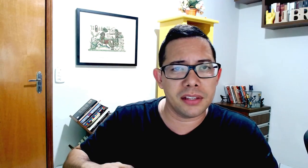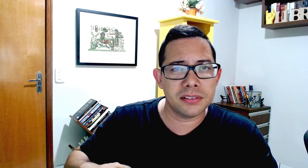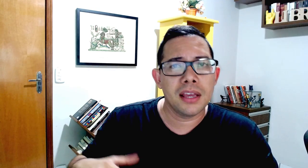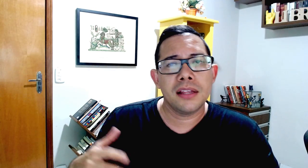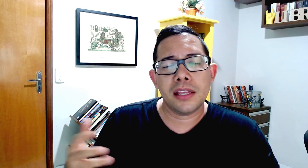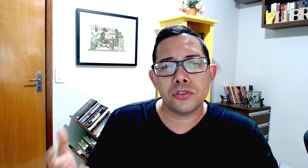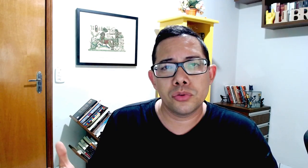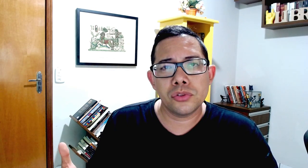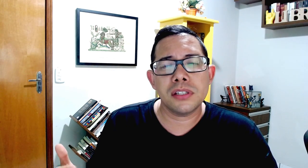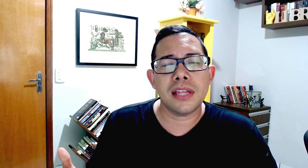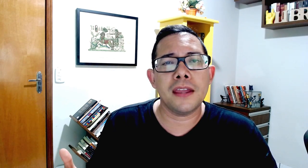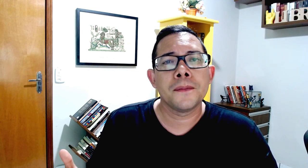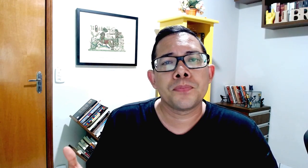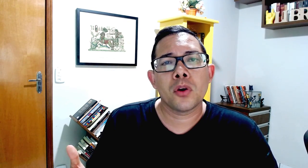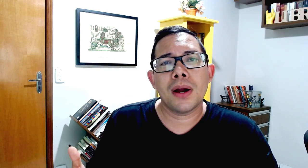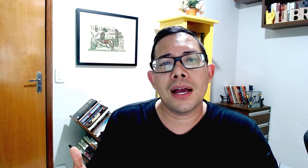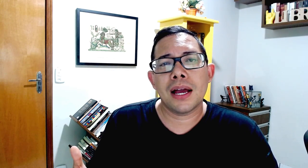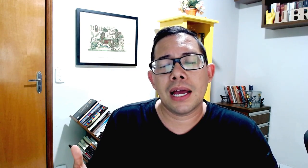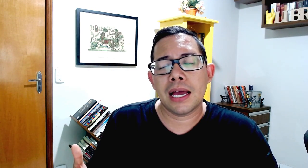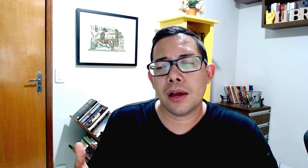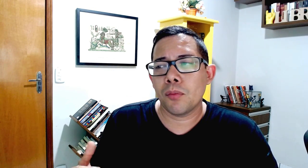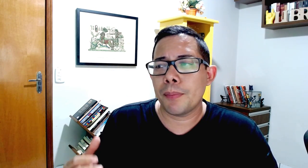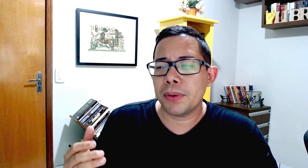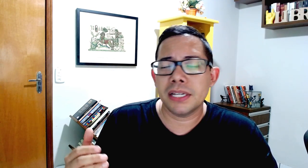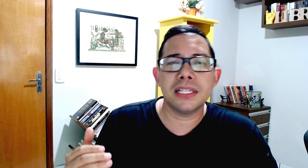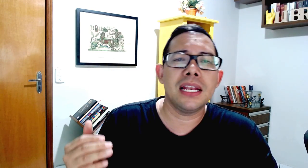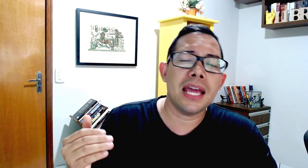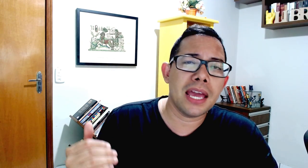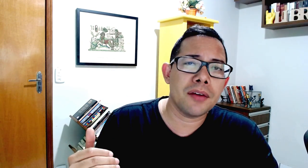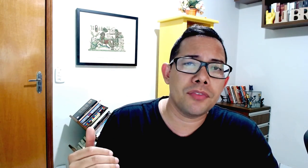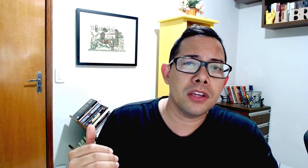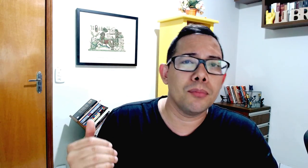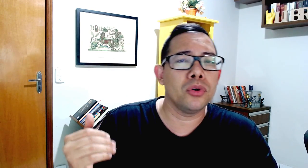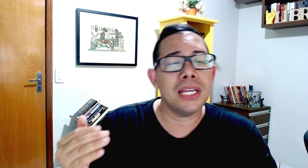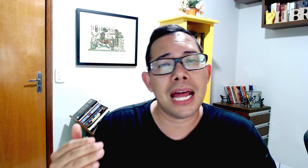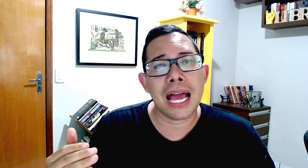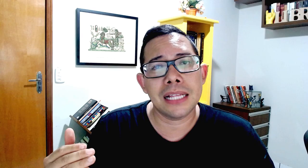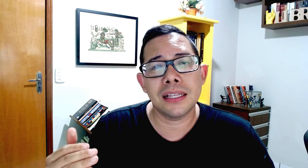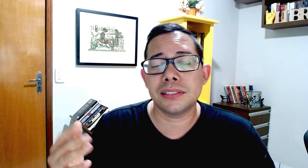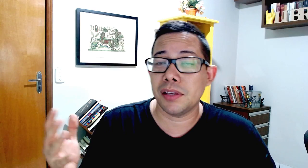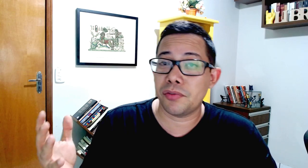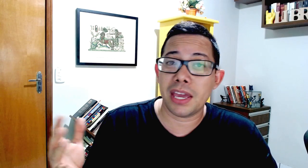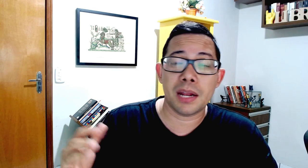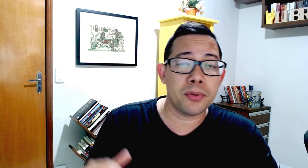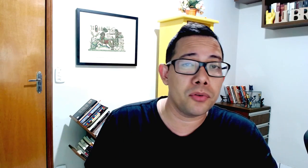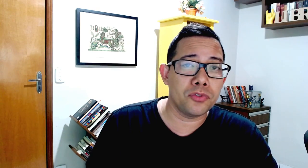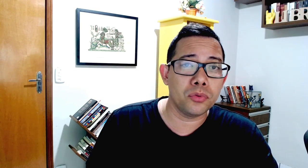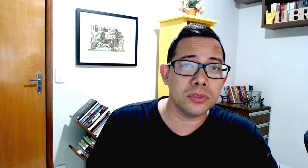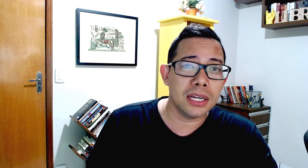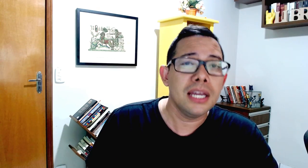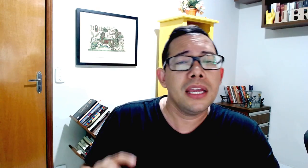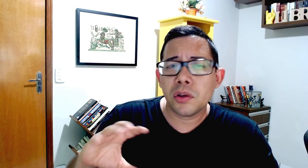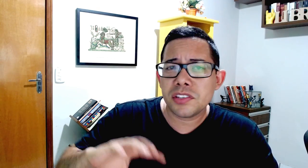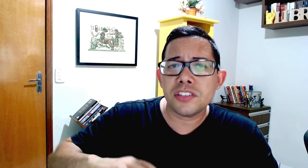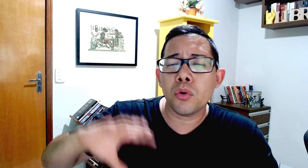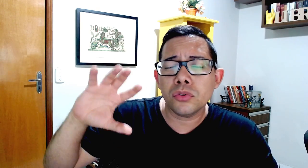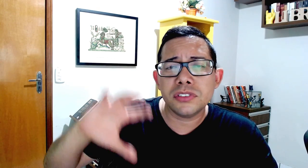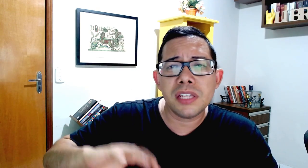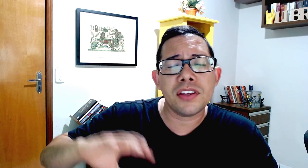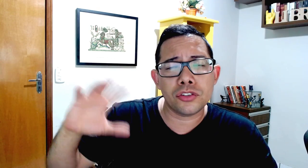surdez tem surdos que tem uma uma perda leve moderada Severa a profunda Então existe alguns